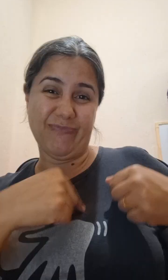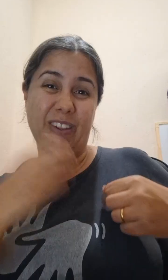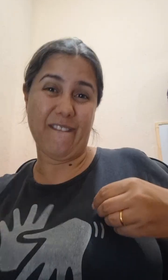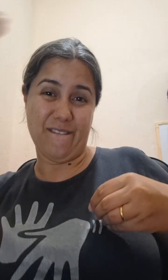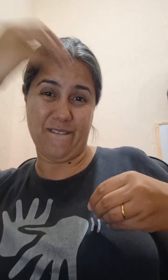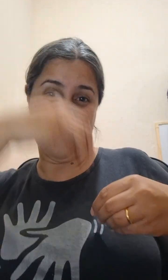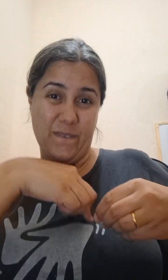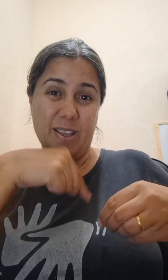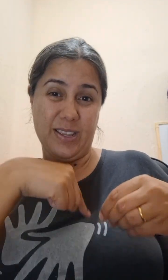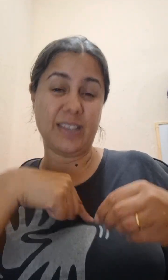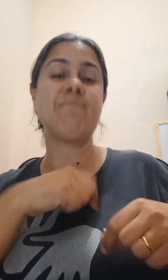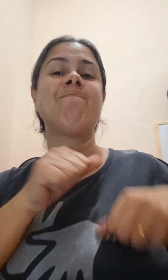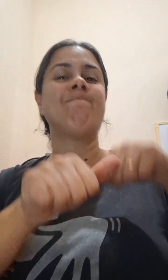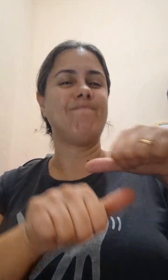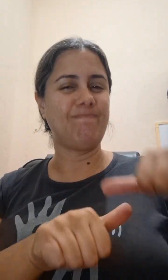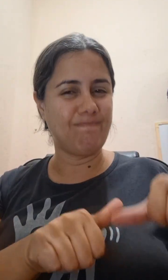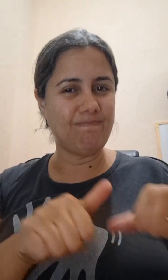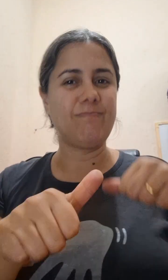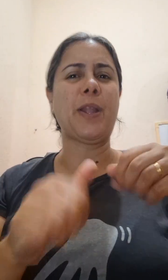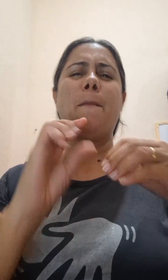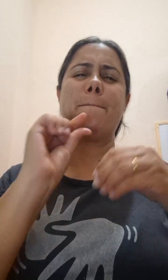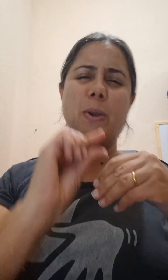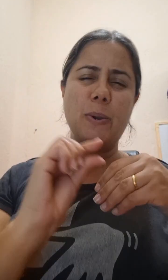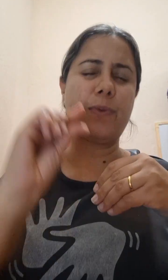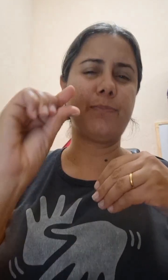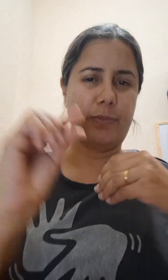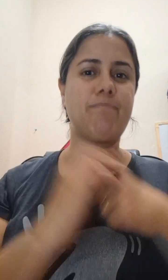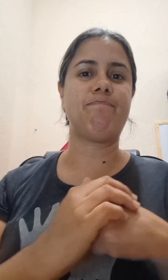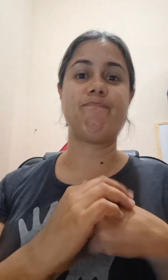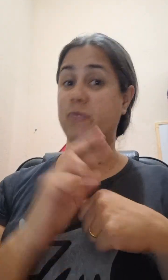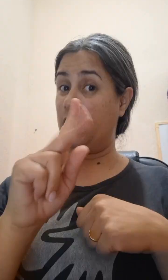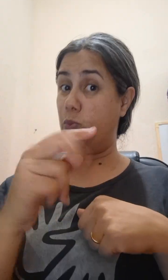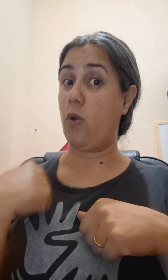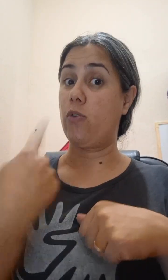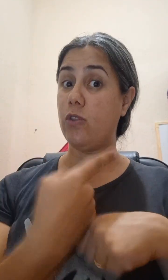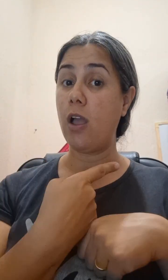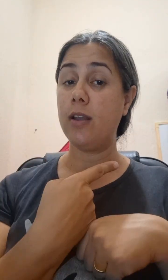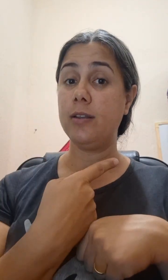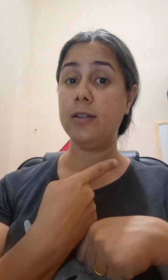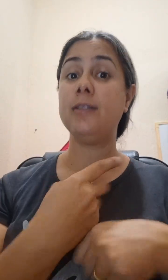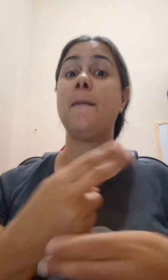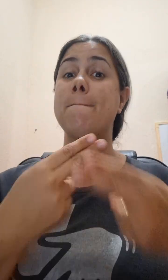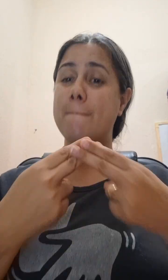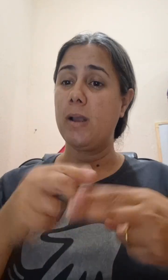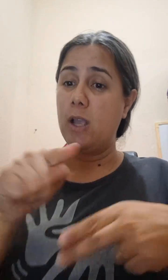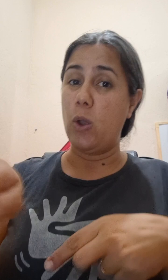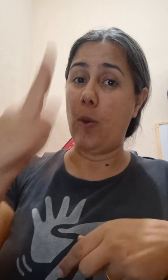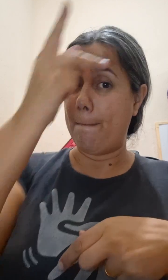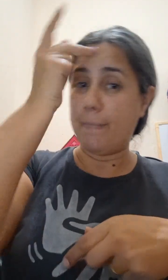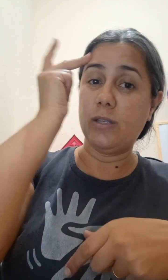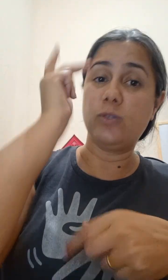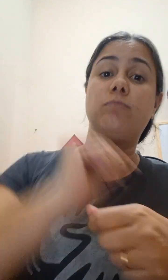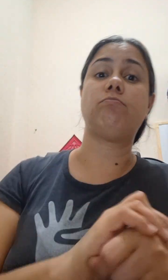Depois tem o Espírito Santo que vem no nosso coração e nos ajuda a mudar aos pouquinhos.